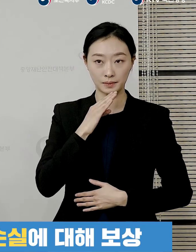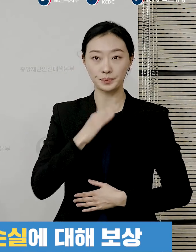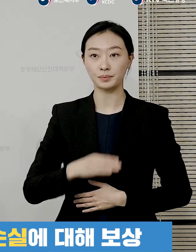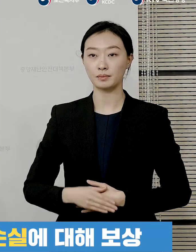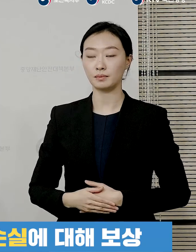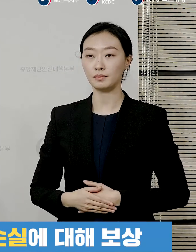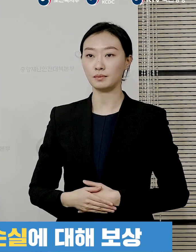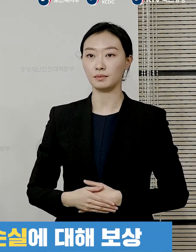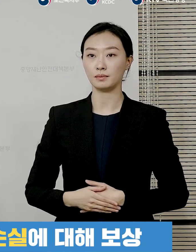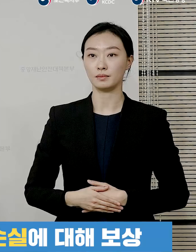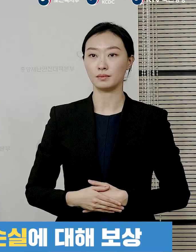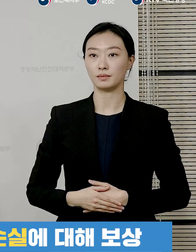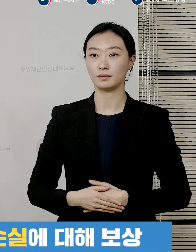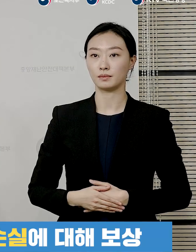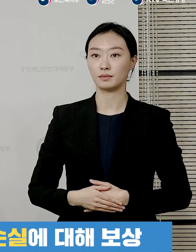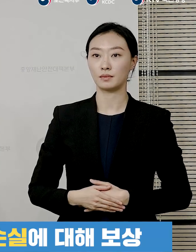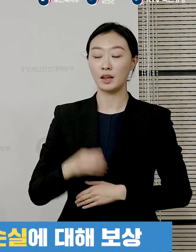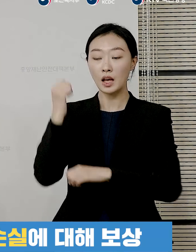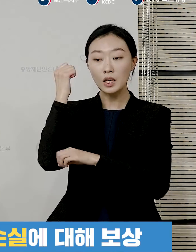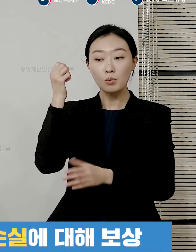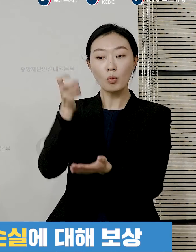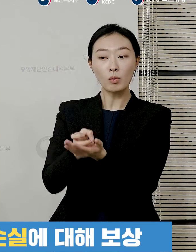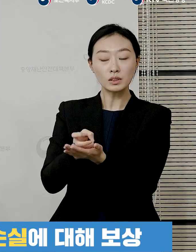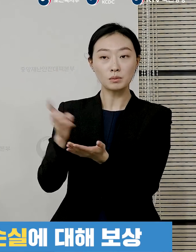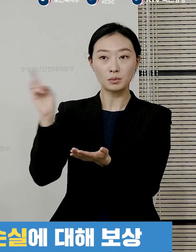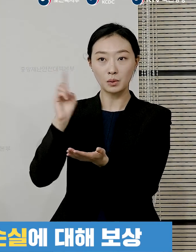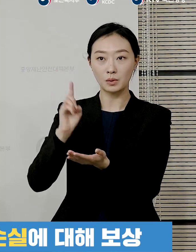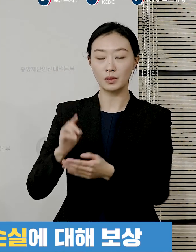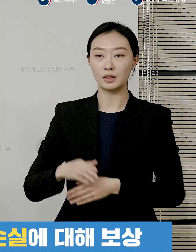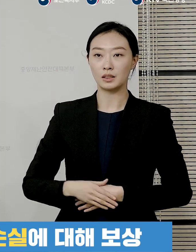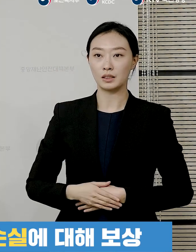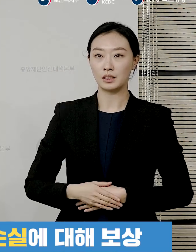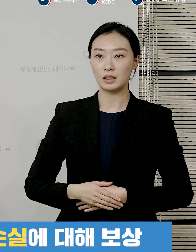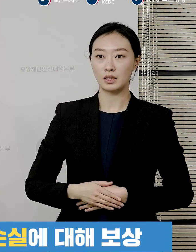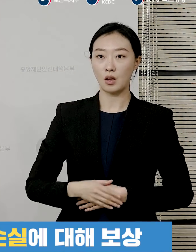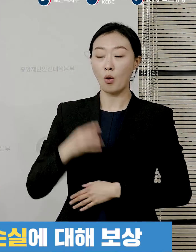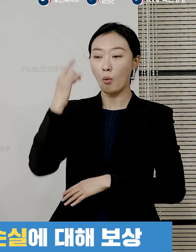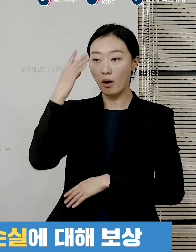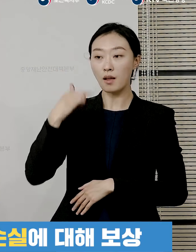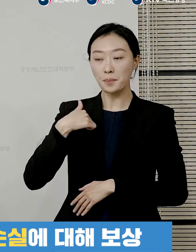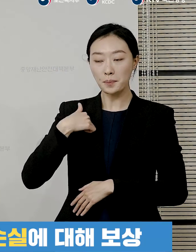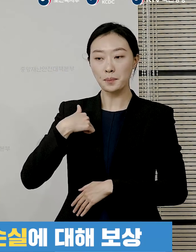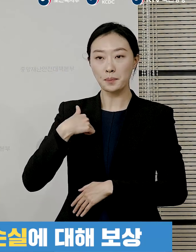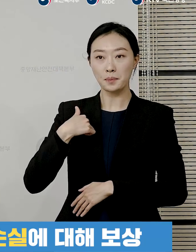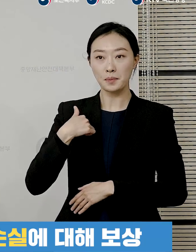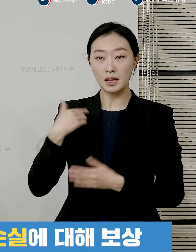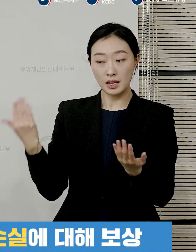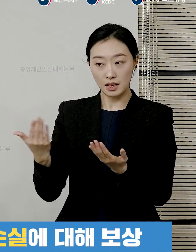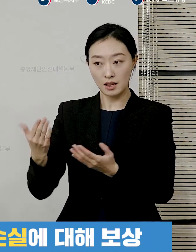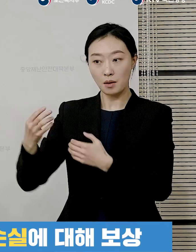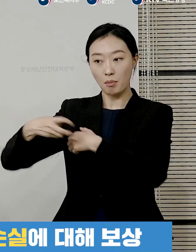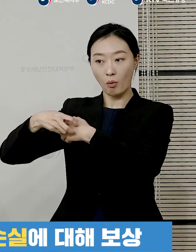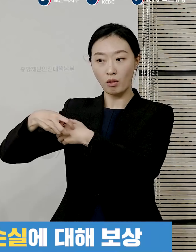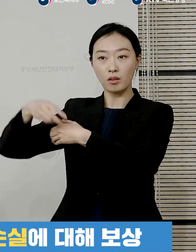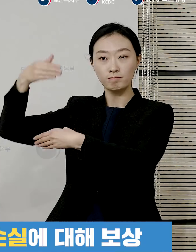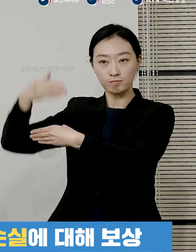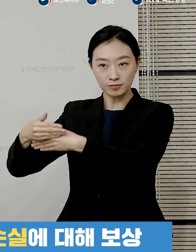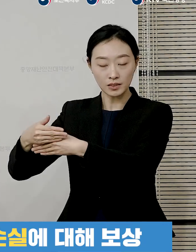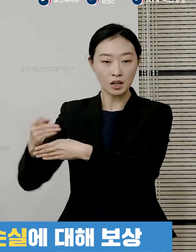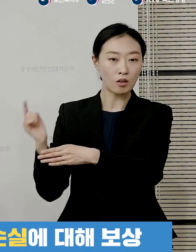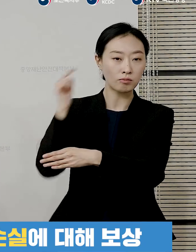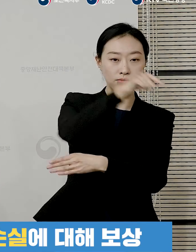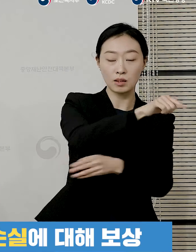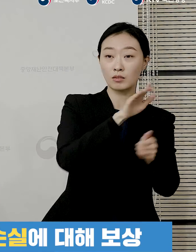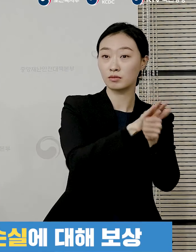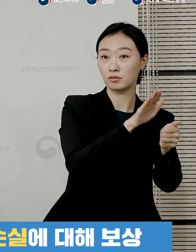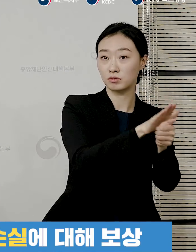기본적인 원칙은 이분들이 이 본업인 의료업을 접고 정부가 요청하는 또